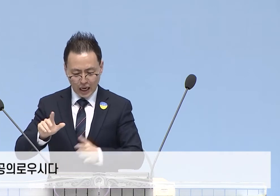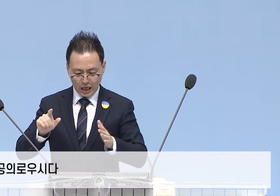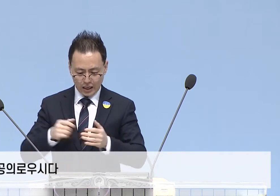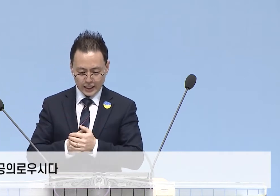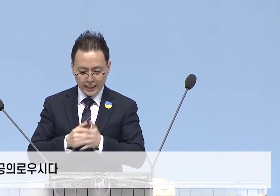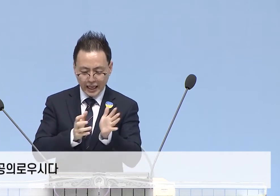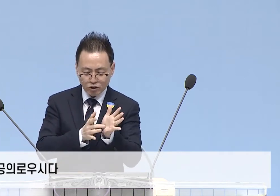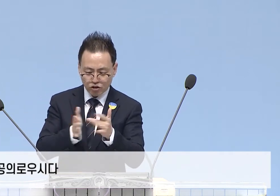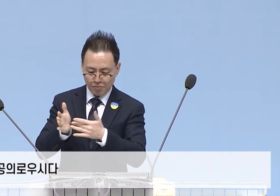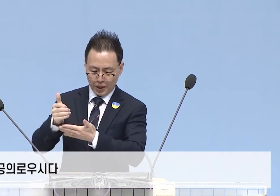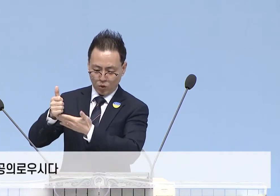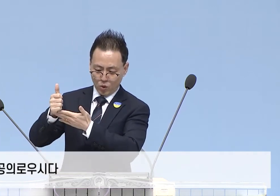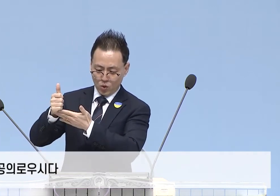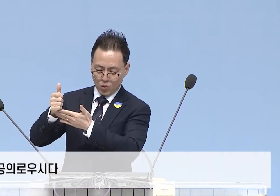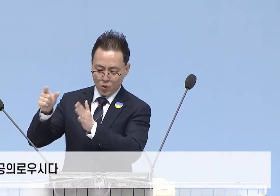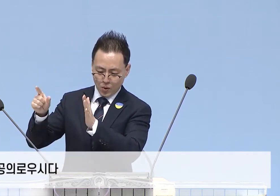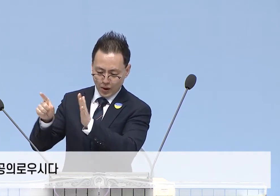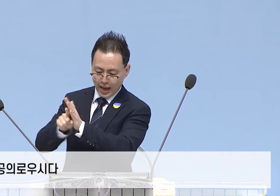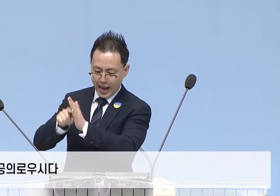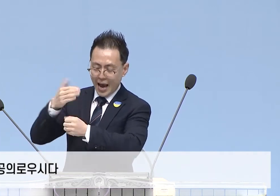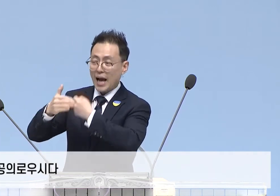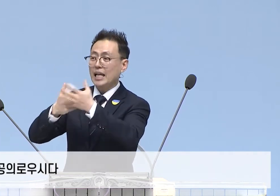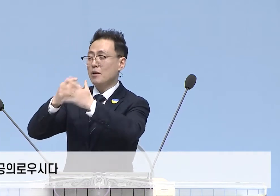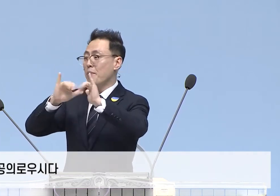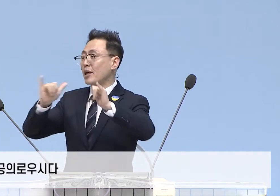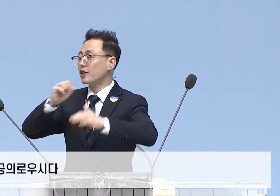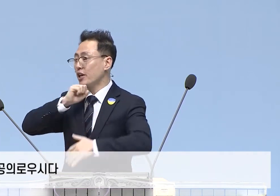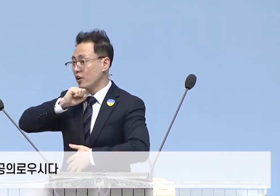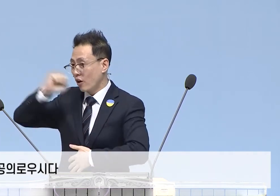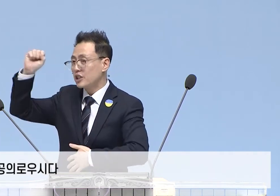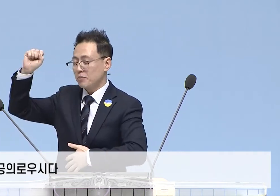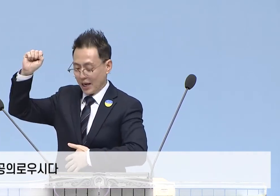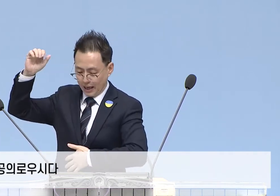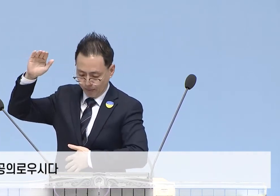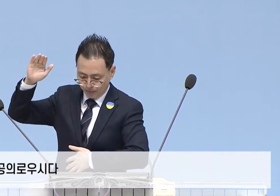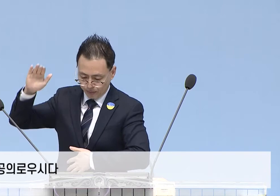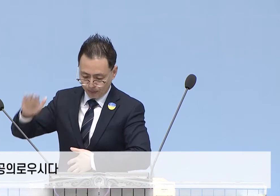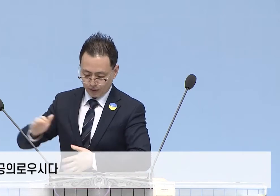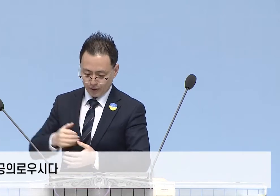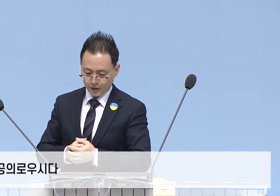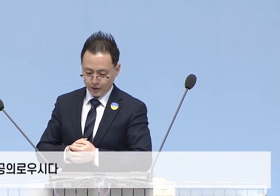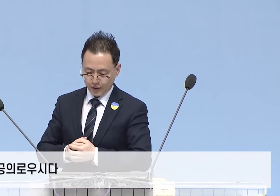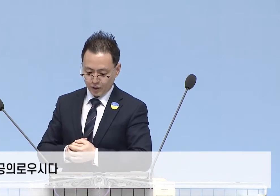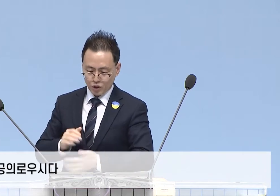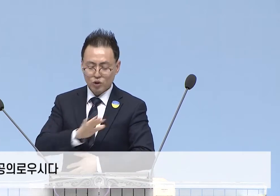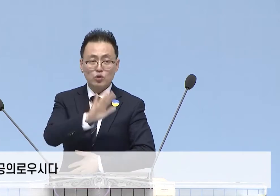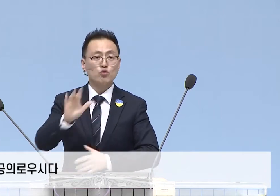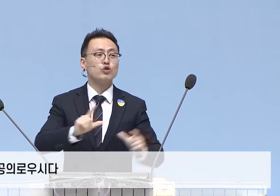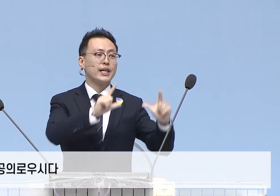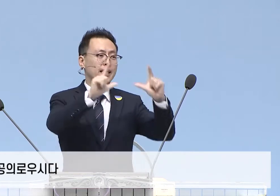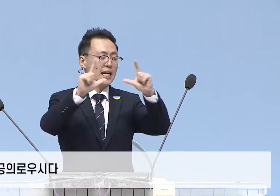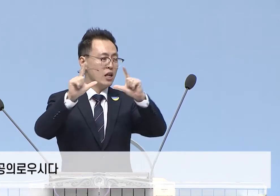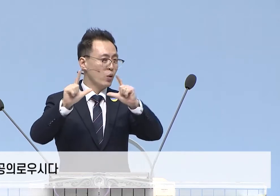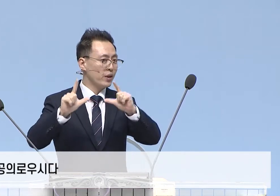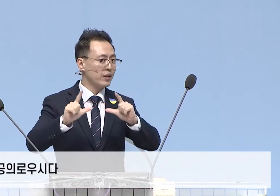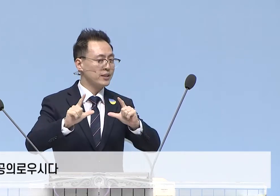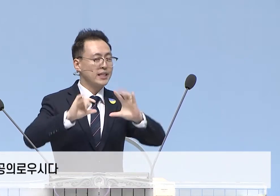우리가 예수를 믿고 하나님의 백성이 되었지만 우리가 살고 있는